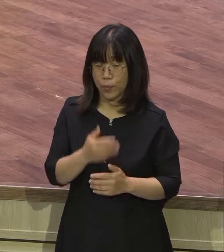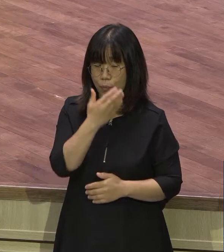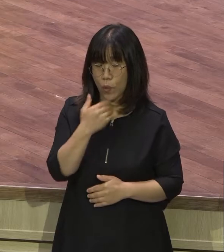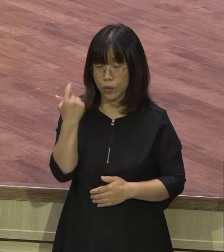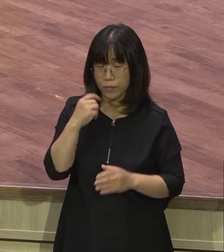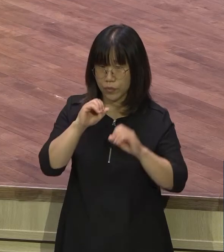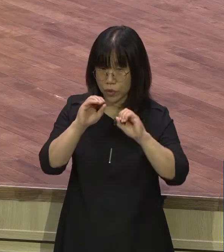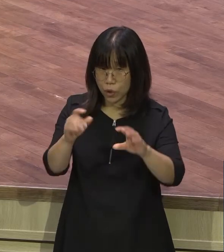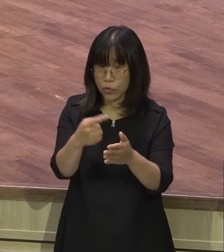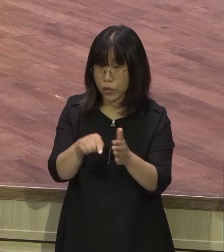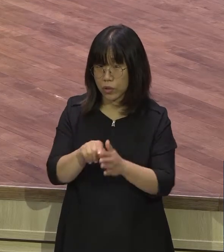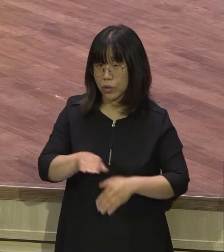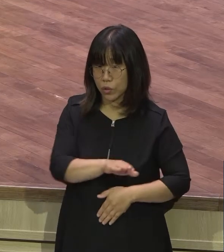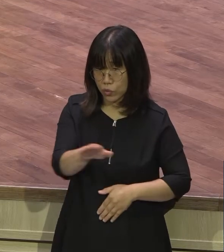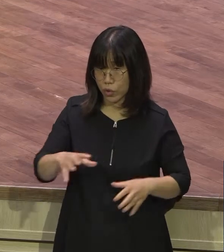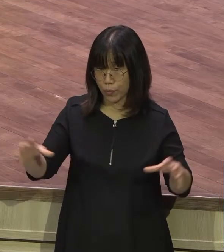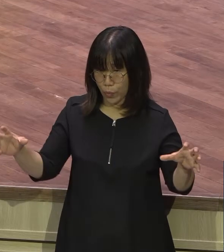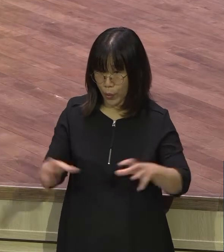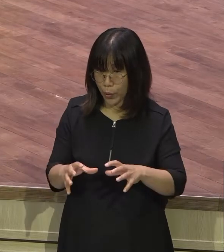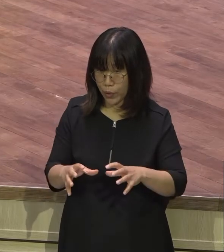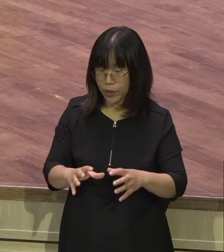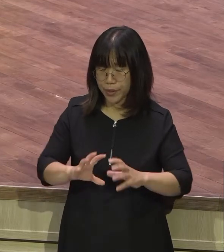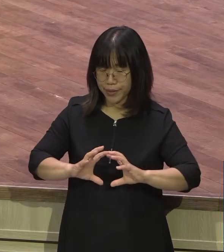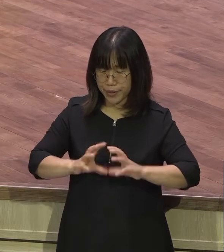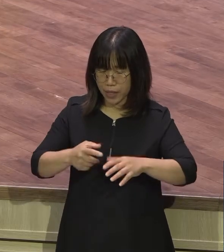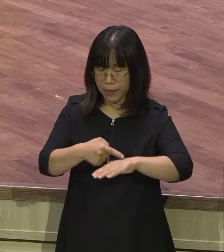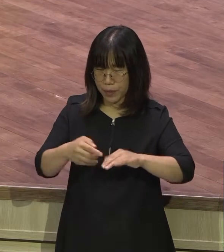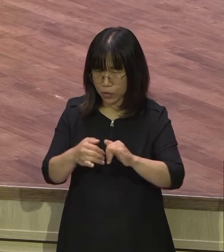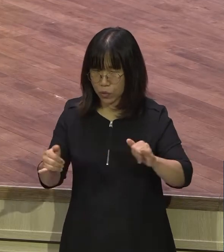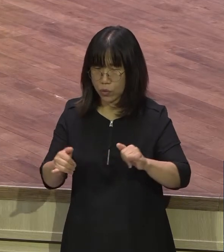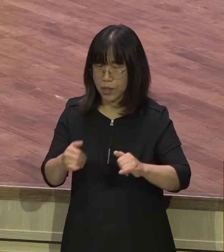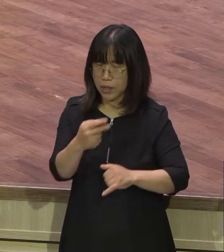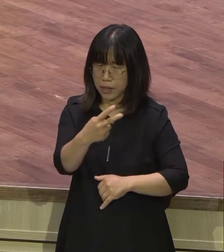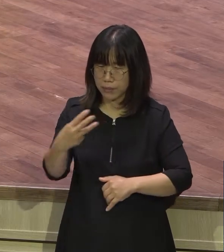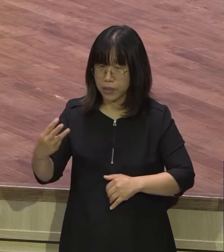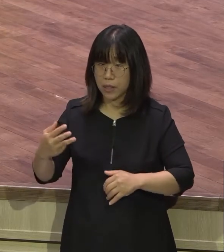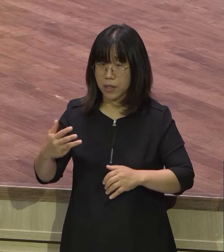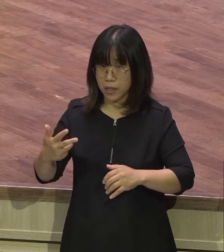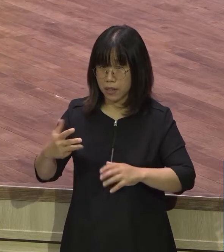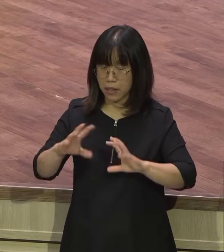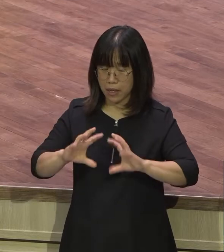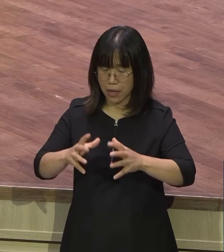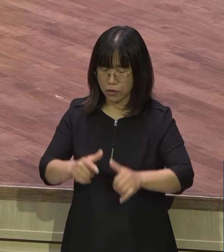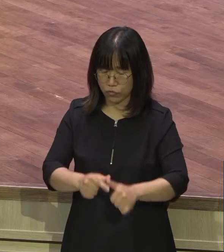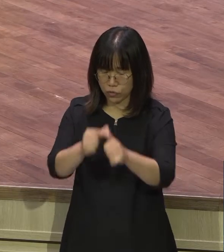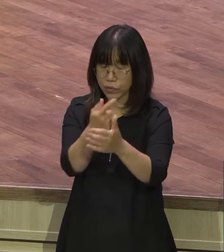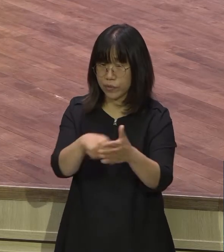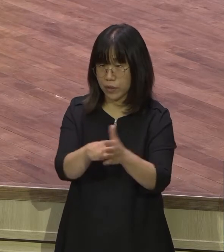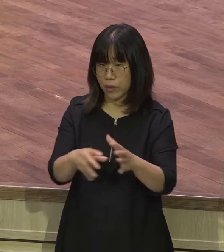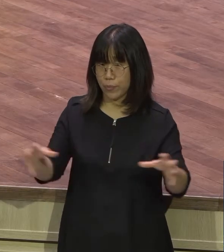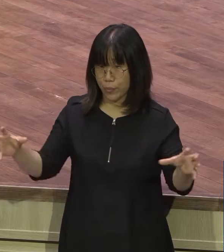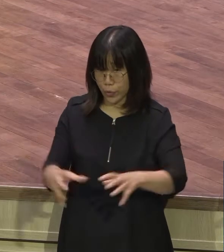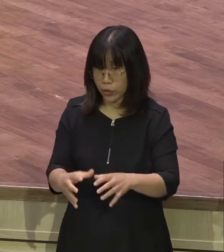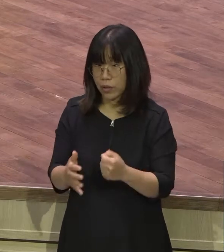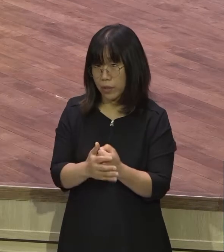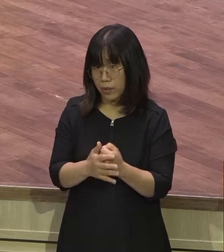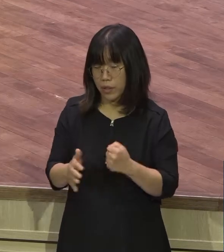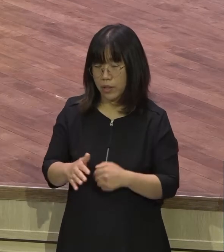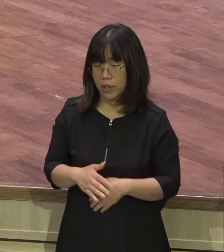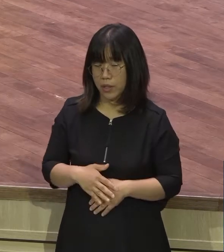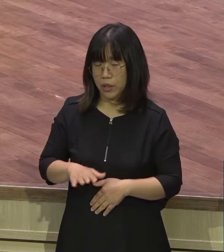지역민족 세계범 2, 3천나라 살리기 위해서 우리가 전도 성교에 앞장서는 그 일을 우리가 해야 되기 때문에 그런 거 하려고